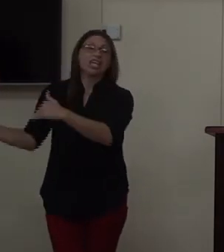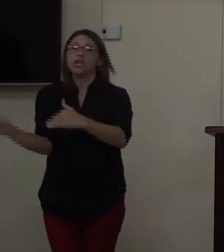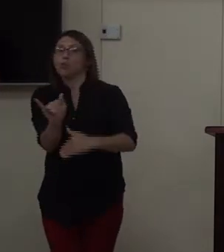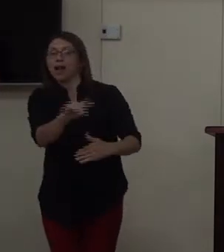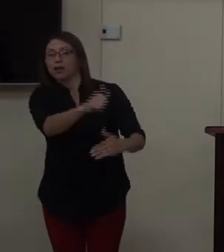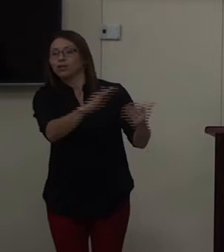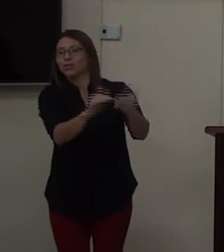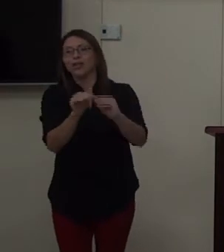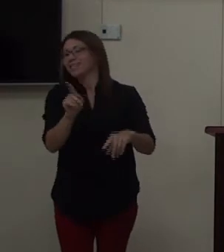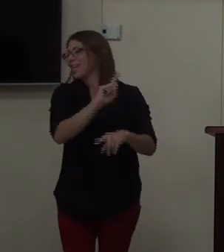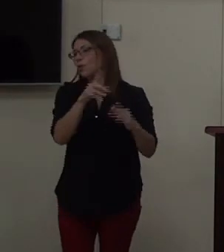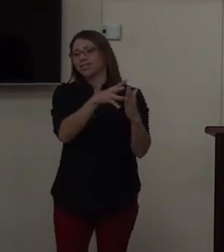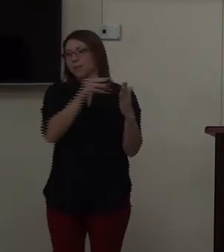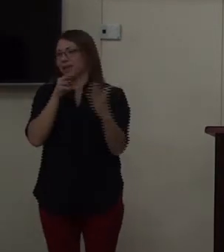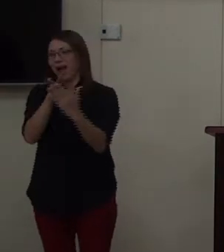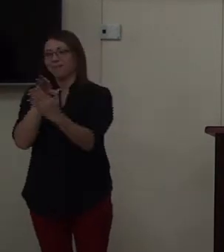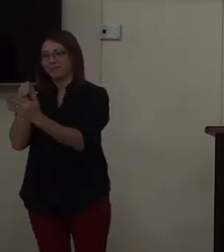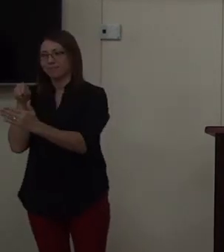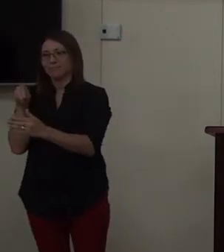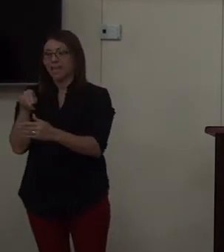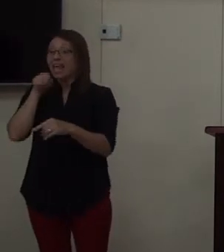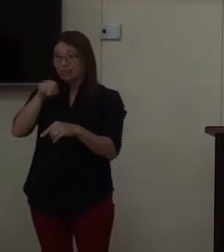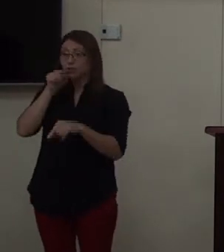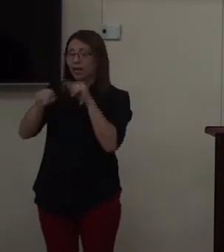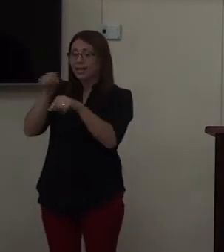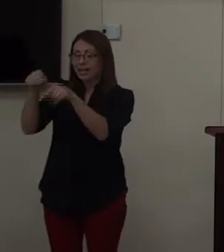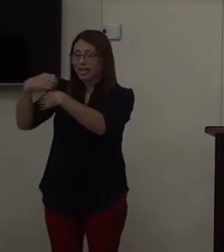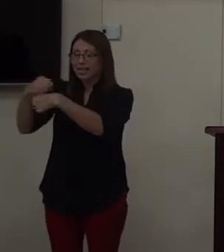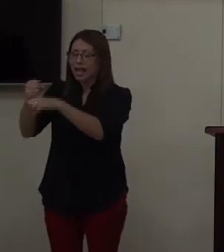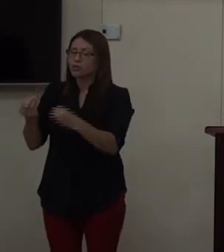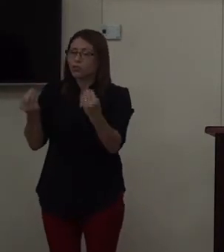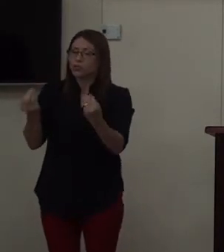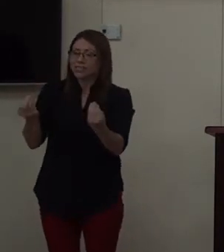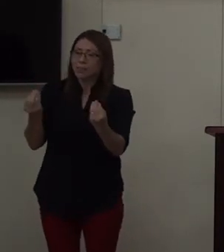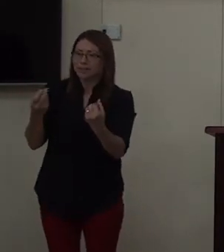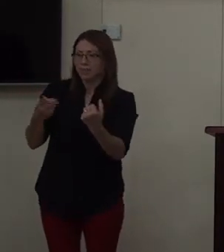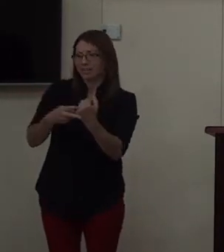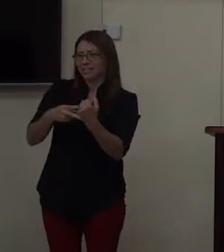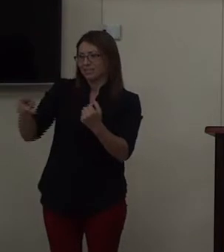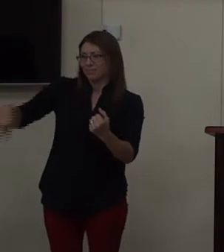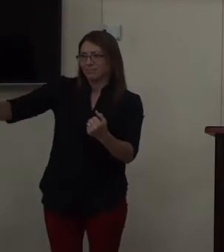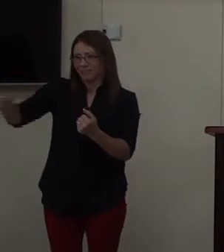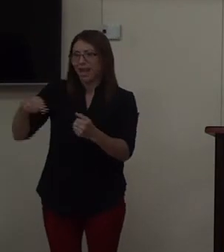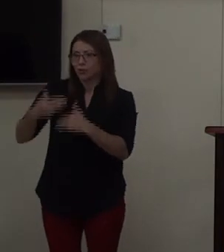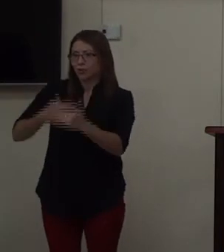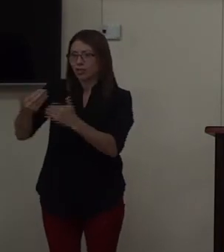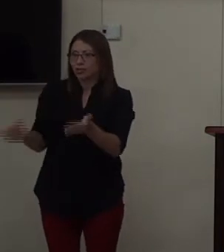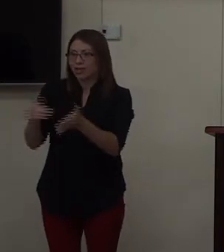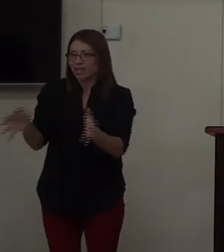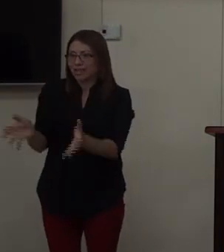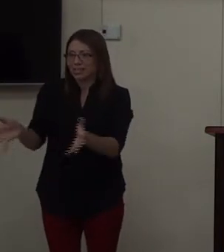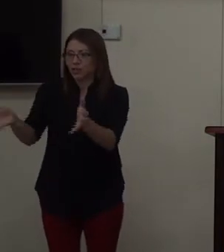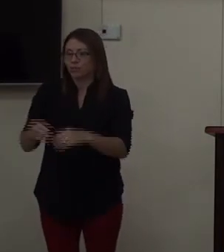replicable, ¿verdad? En absoluto. Entonces, es una crítica que se le ha hecho muchísimas veces a estas nociones de revitalización. Y